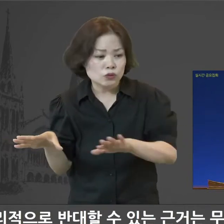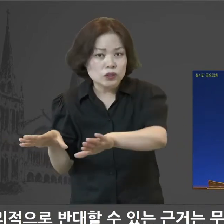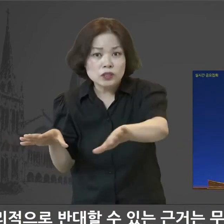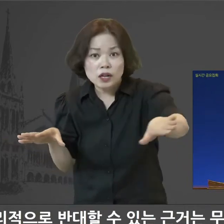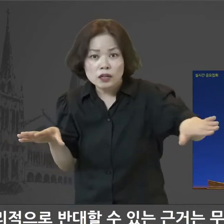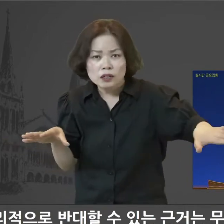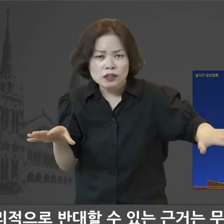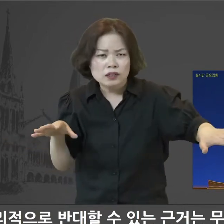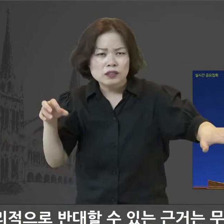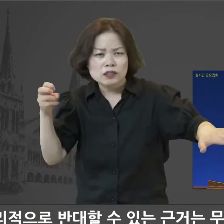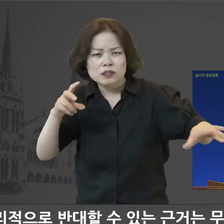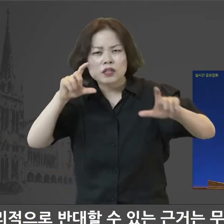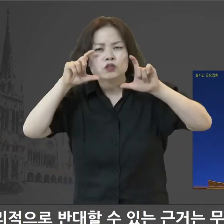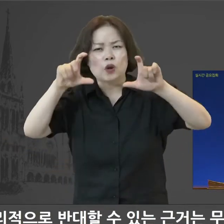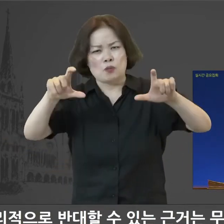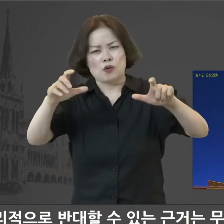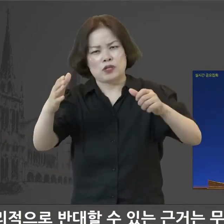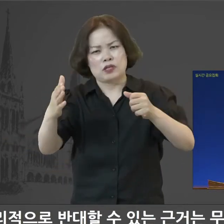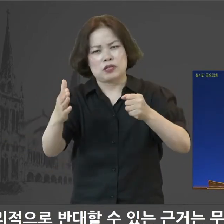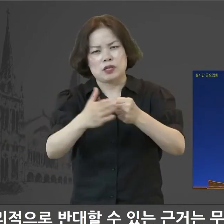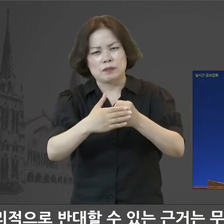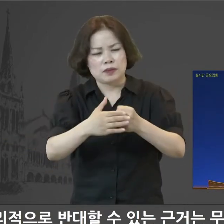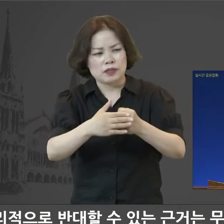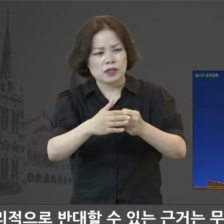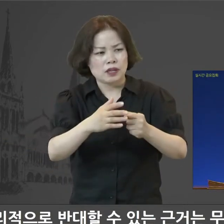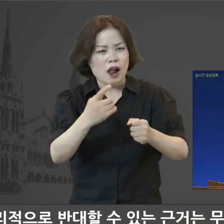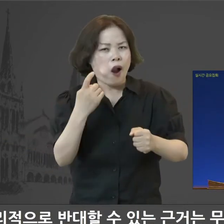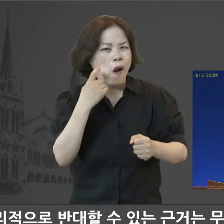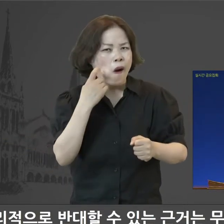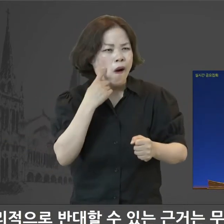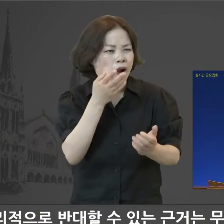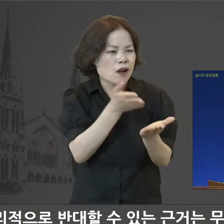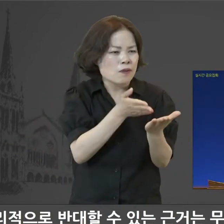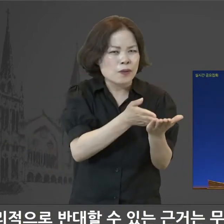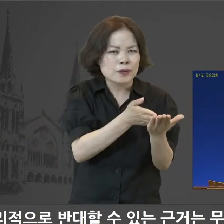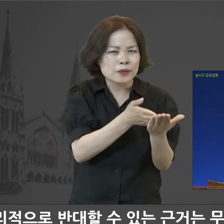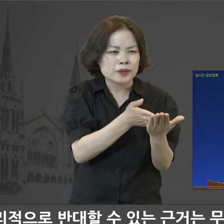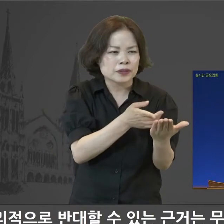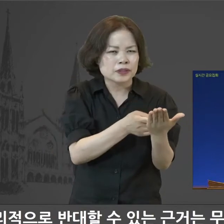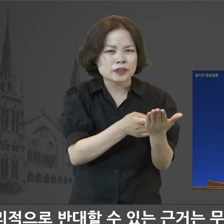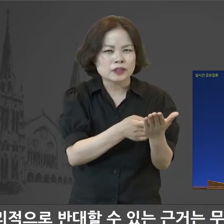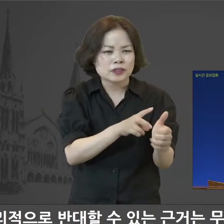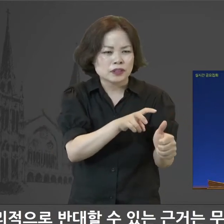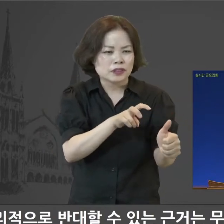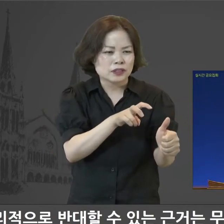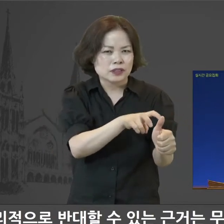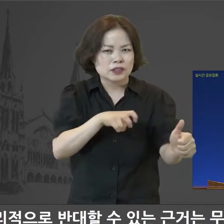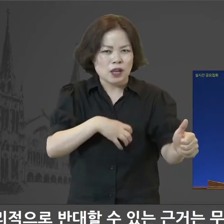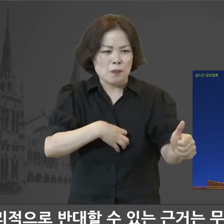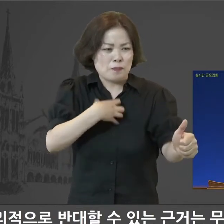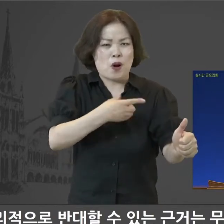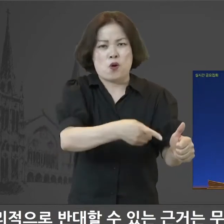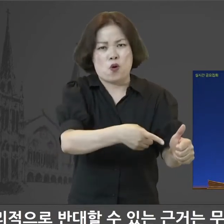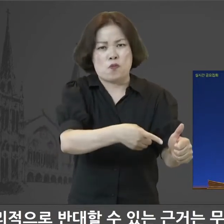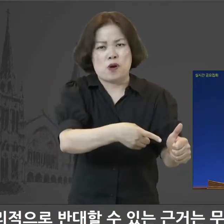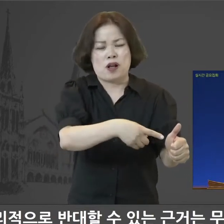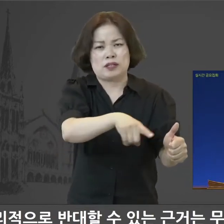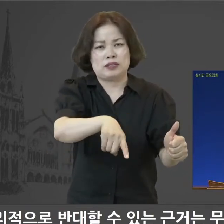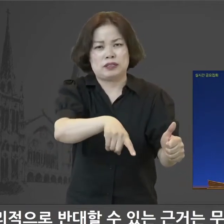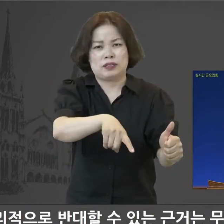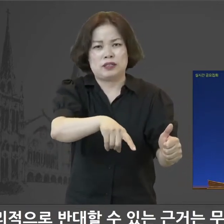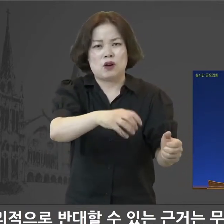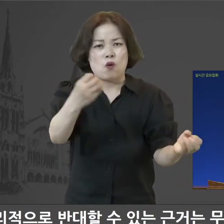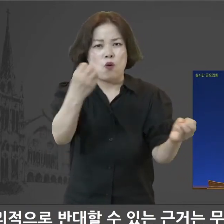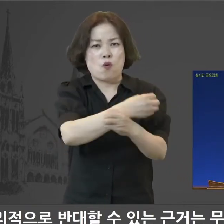것들을 우리가 자주 선포했기 때문에 가짜뉴스로 몰리고 혐오를 조장하는 혐오 세력으로 뒤집어